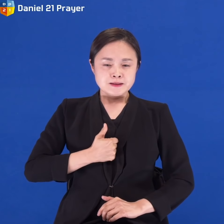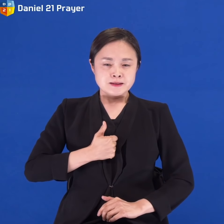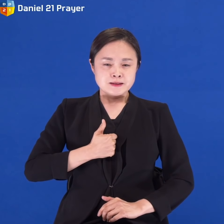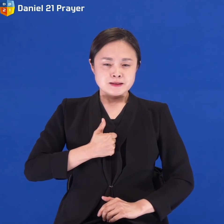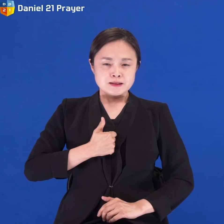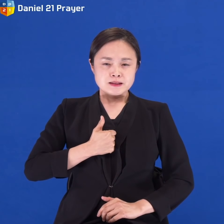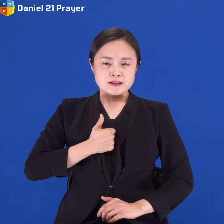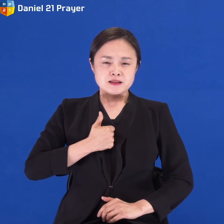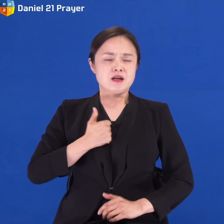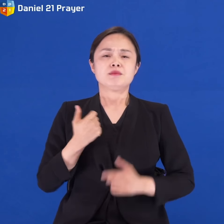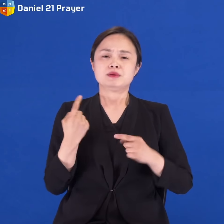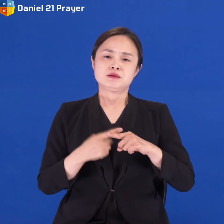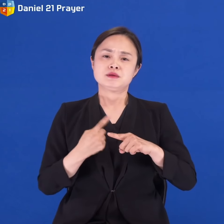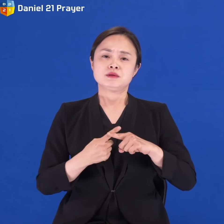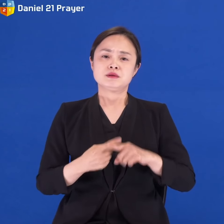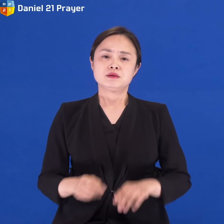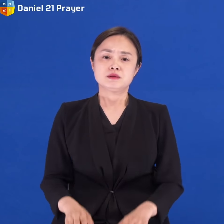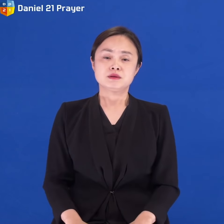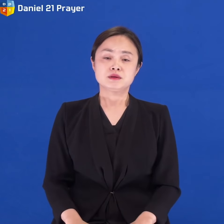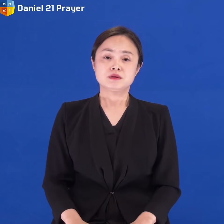어머니의 결혼은